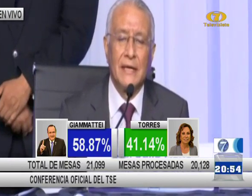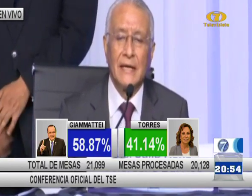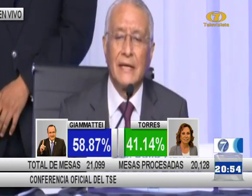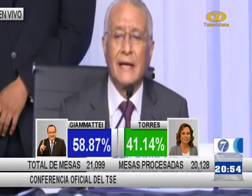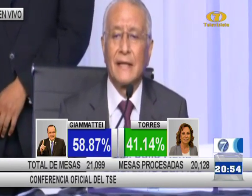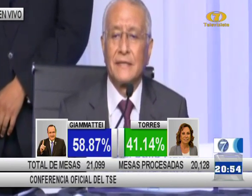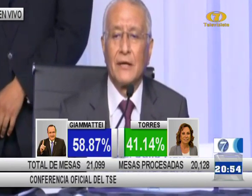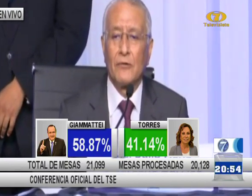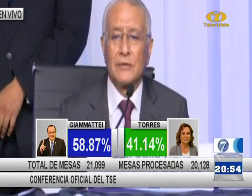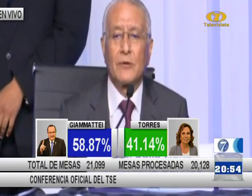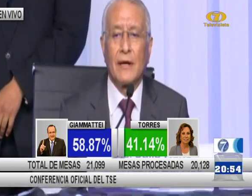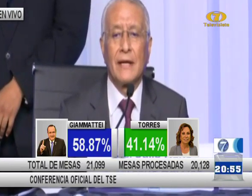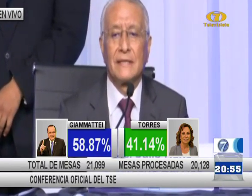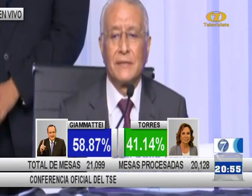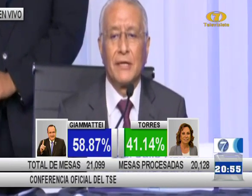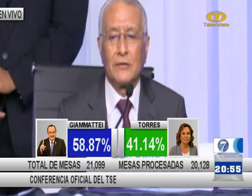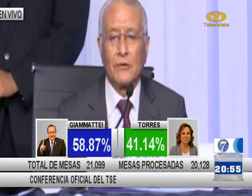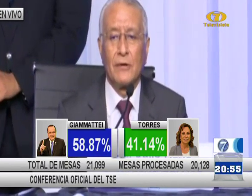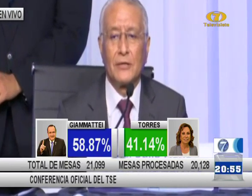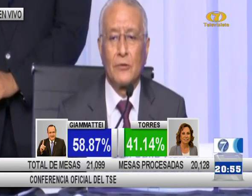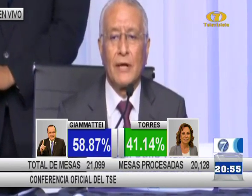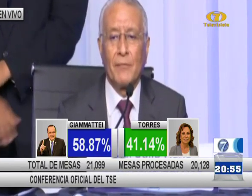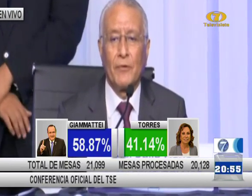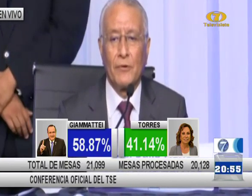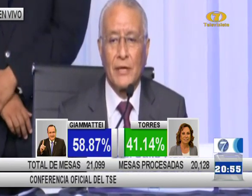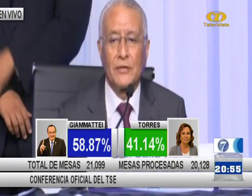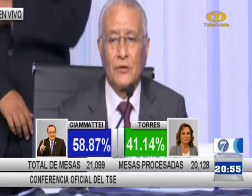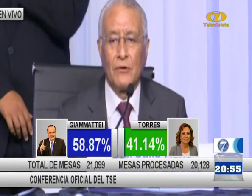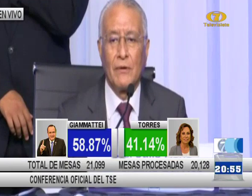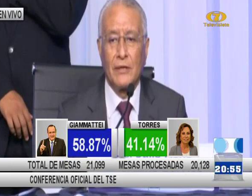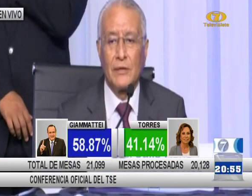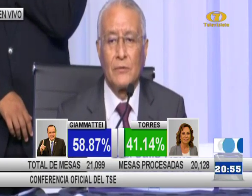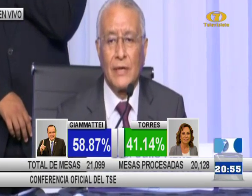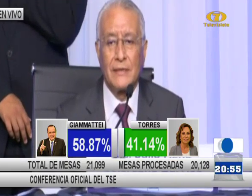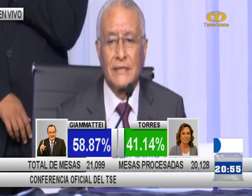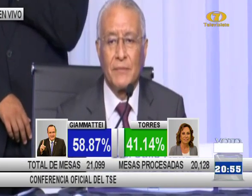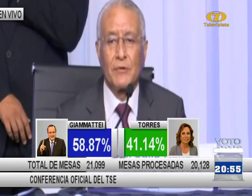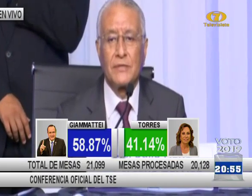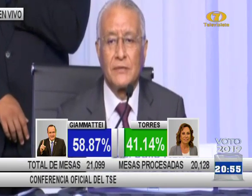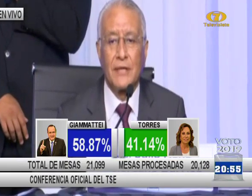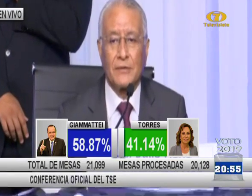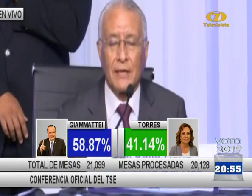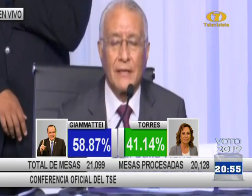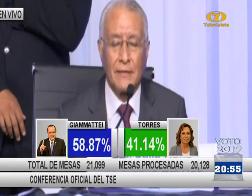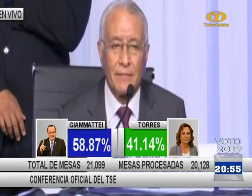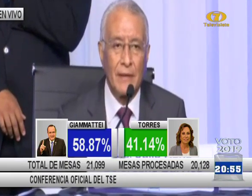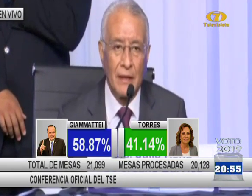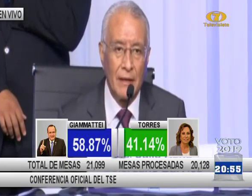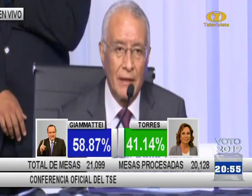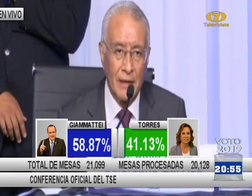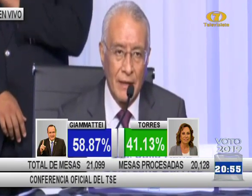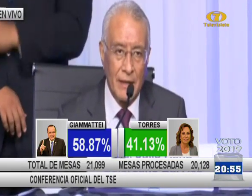Humanos, y le reitero nuestro agradecimiento en todo el apoyo que dio durante este proceso electoral.